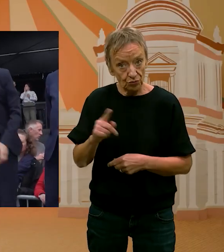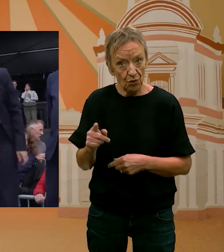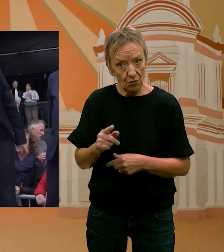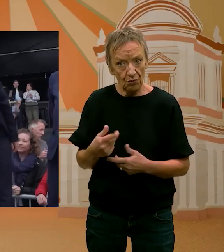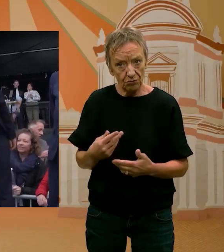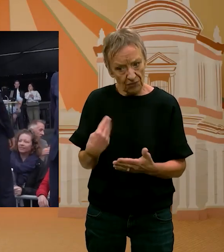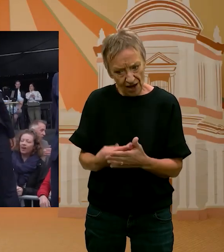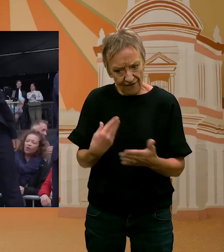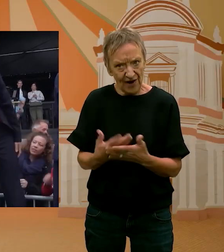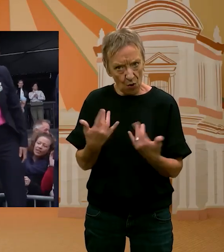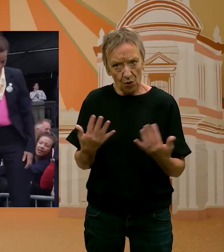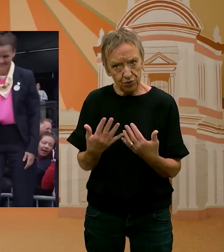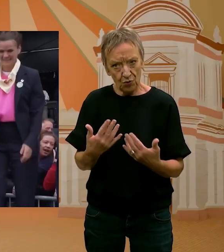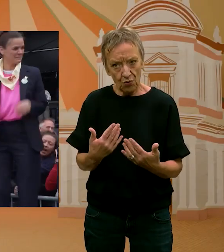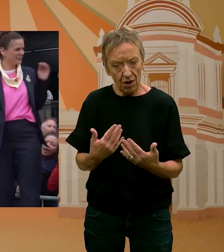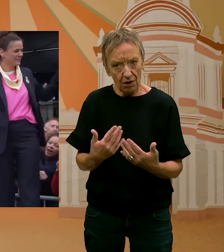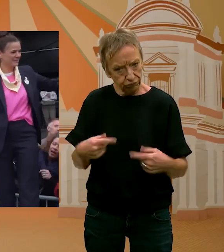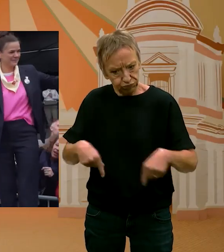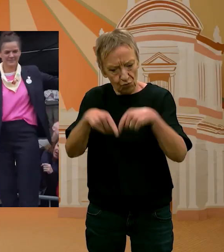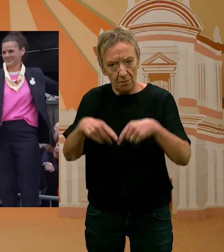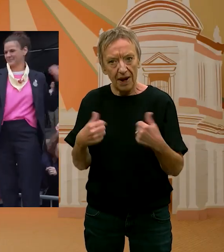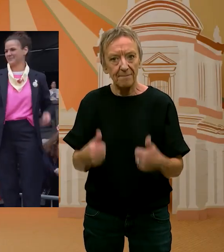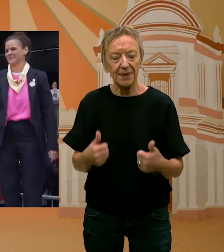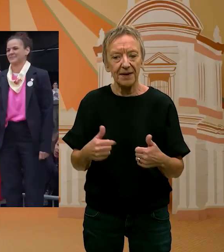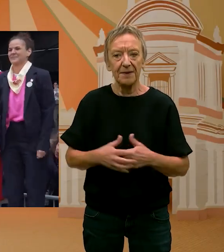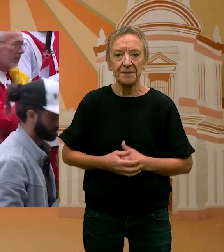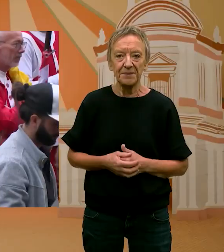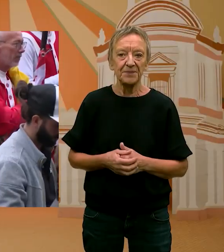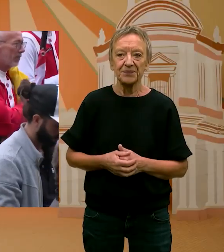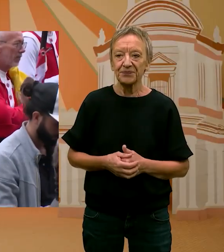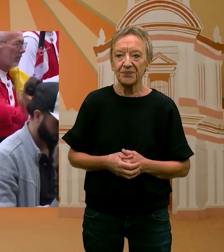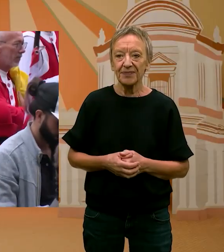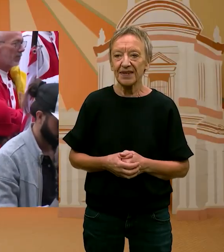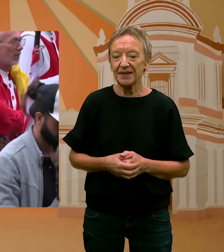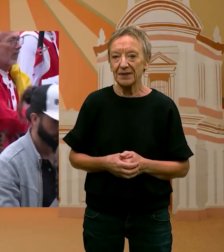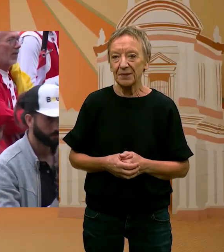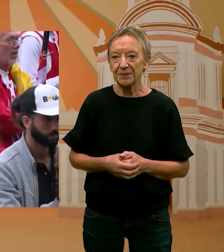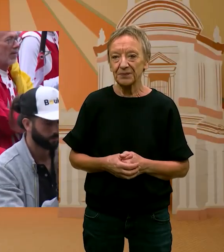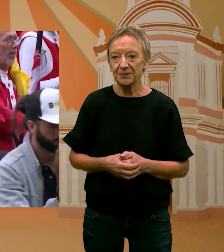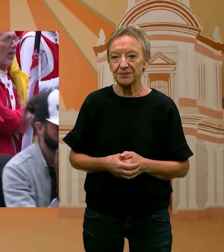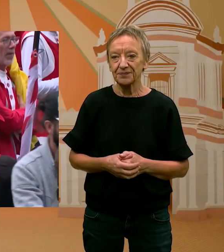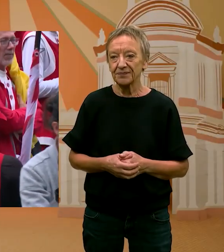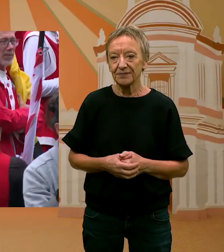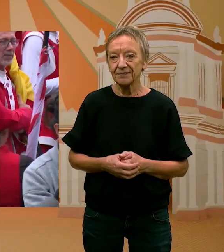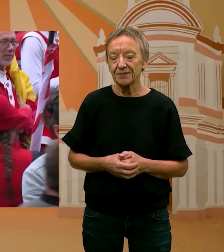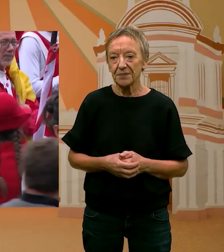diamants, c'est aussi une jeunette de 16 ans, hein, donc effectivement. En fait, la moyenne d'âge, elle est très très basse. Et on s'en souviendra